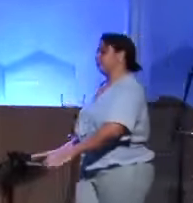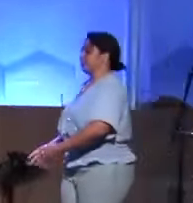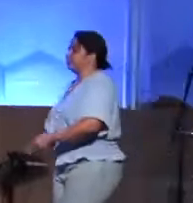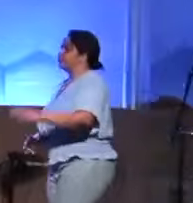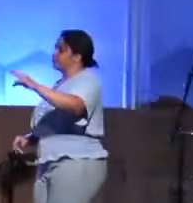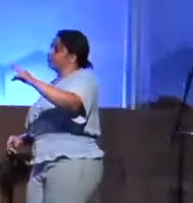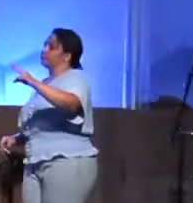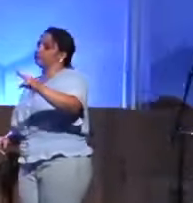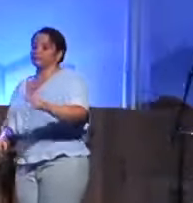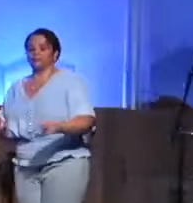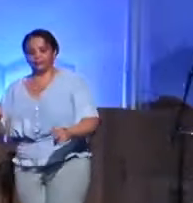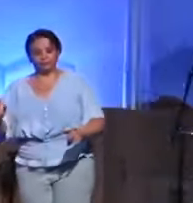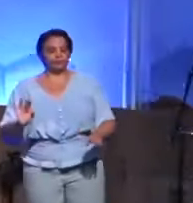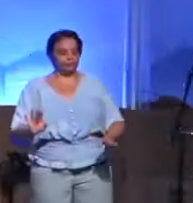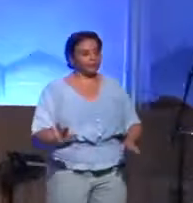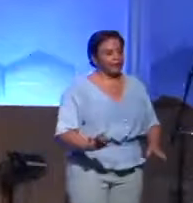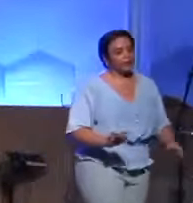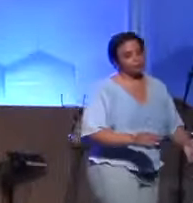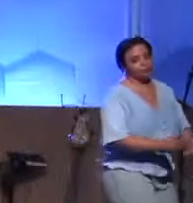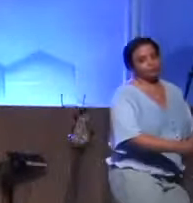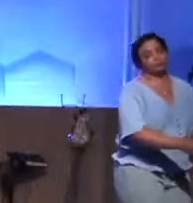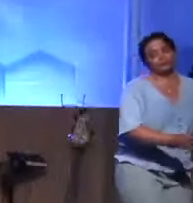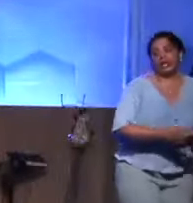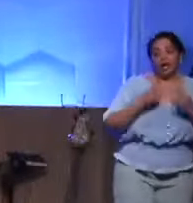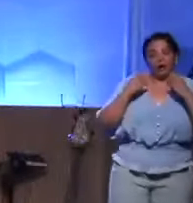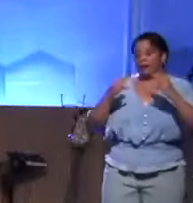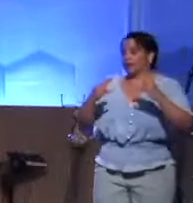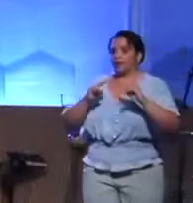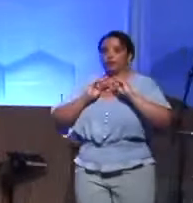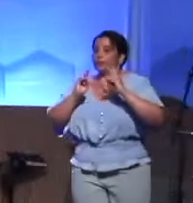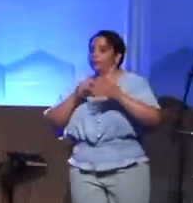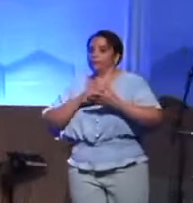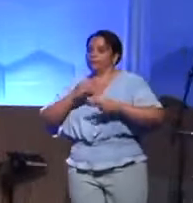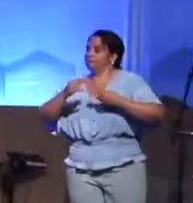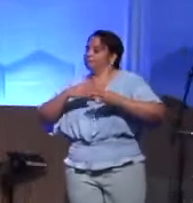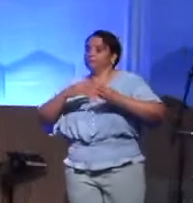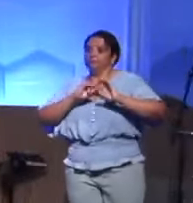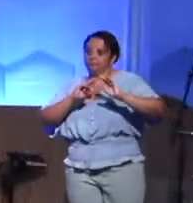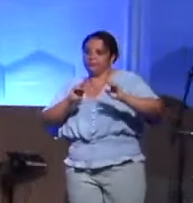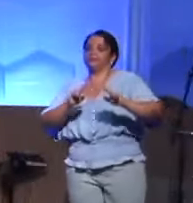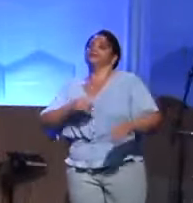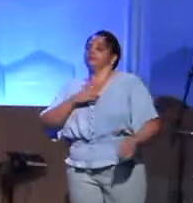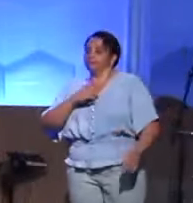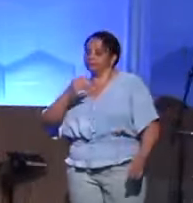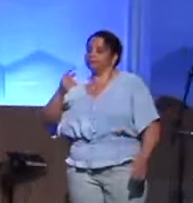Abraão decidiu entregar o dízimo de tudo foi uma decisão humana é uma decisão